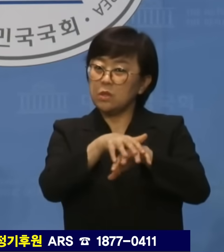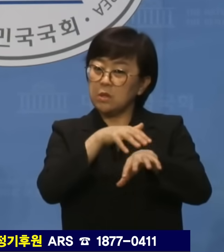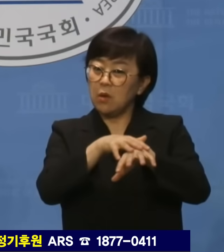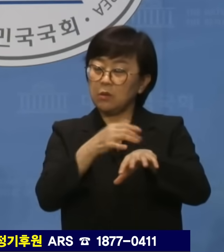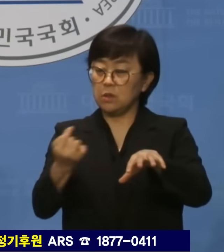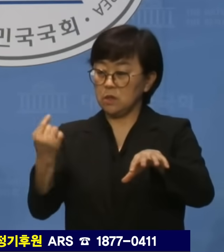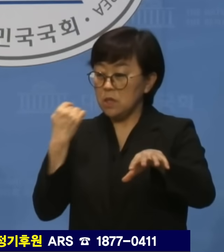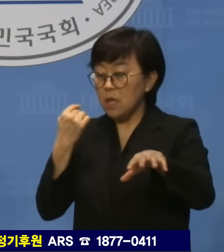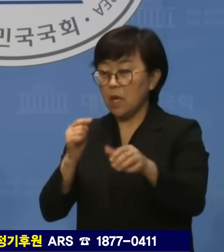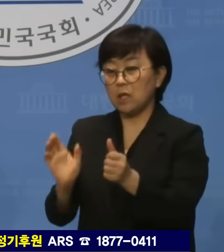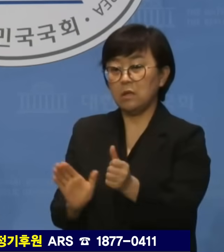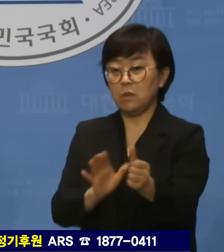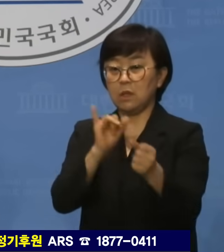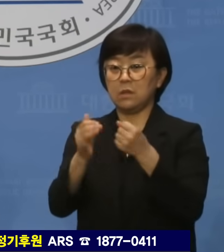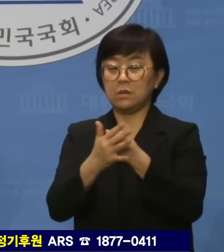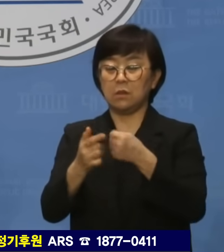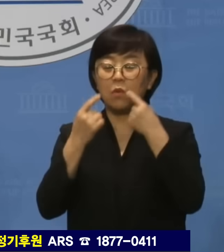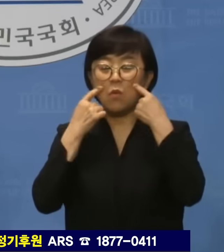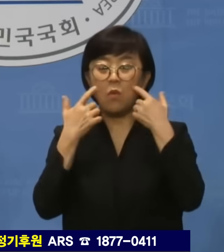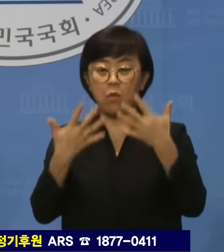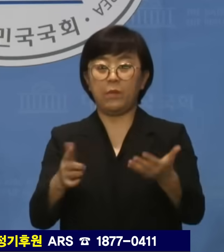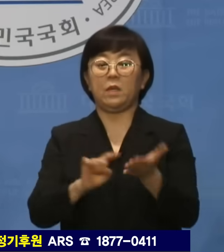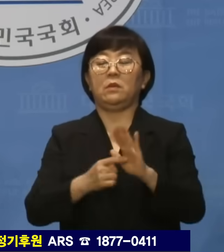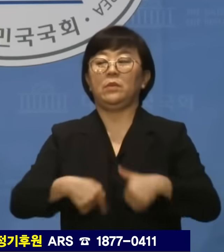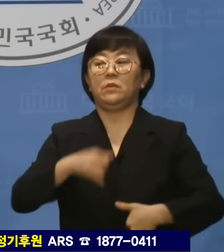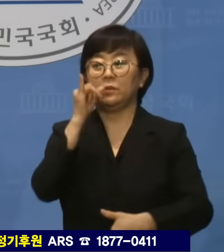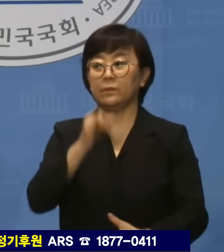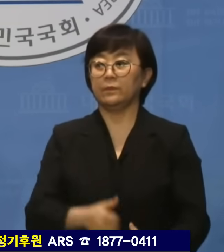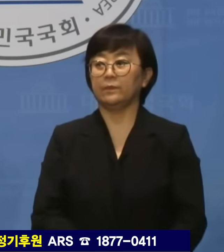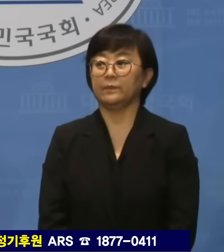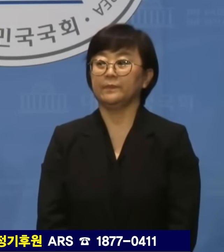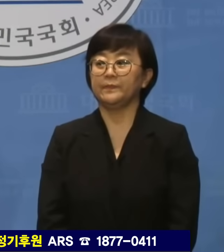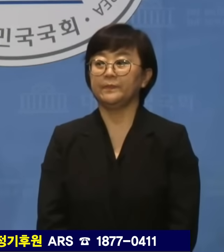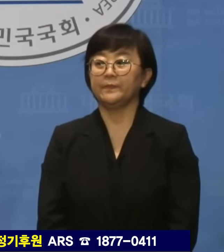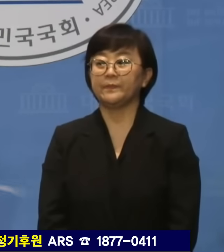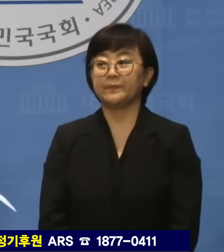배후가 있는지도 반드시 밝혀야 합니다.